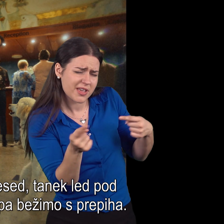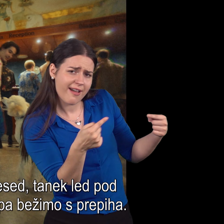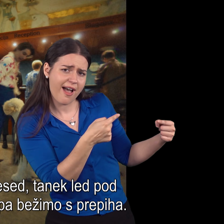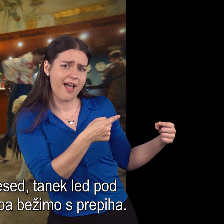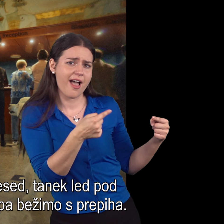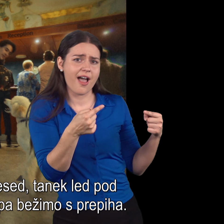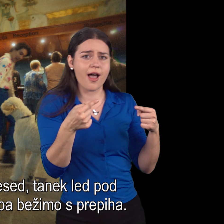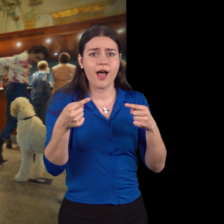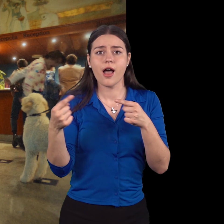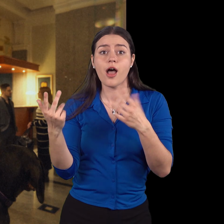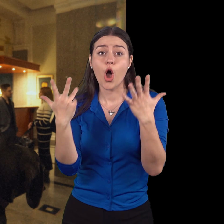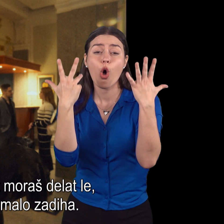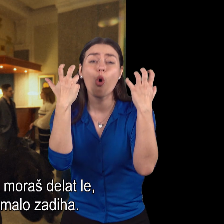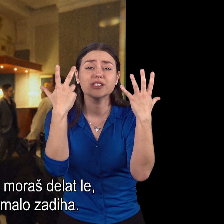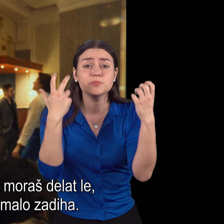s prepiha.